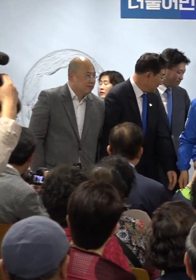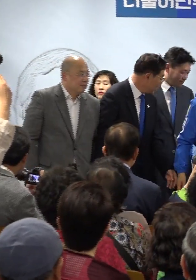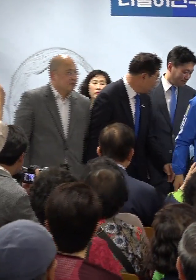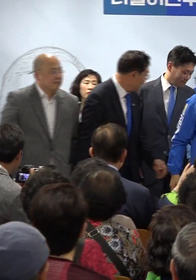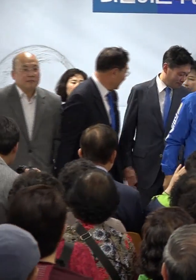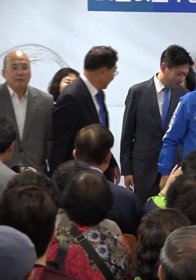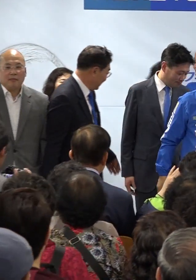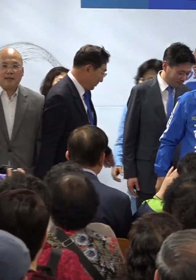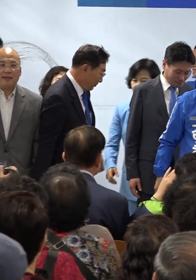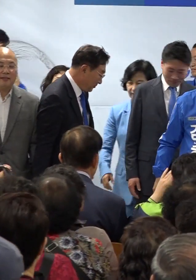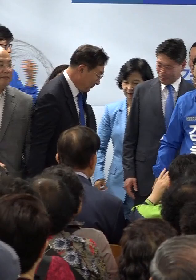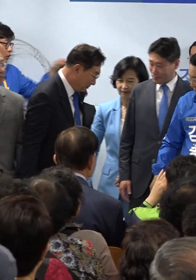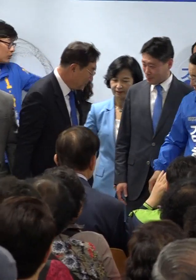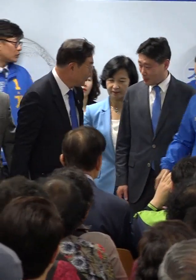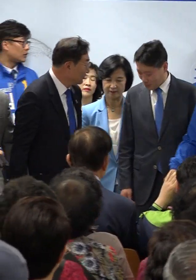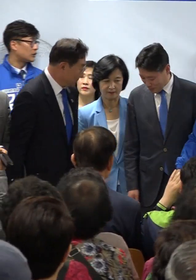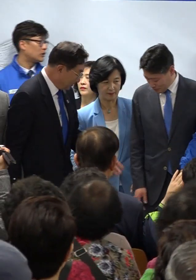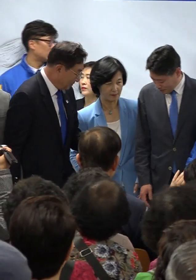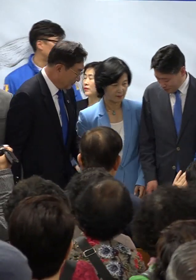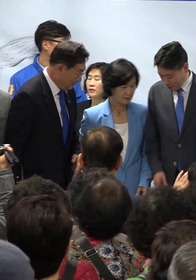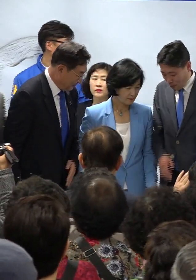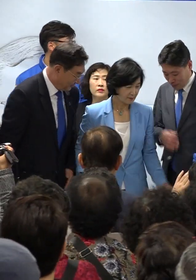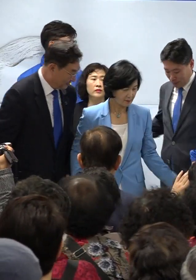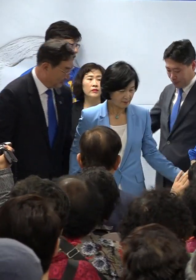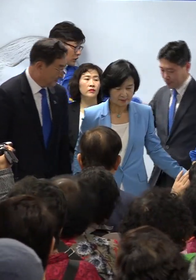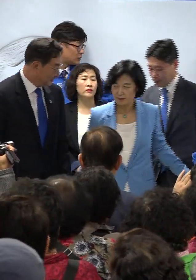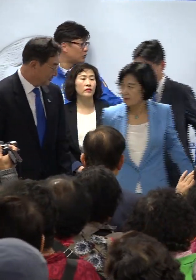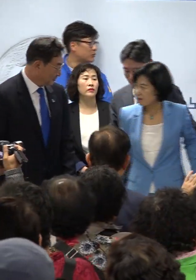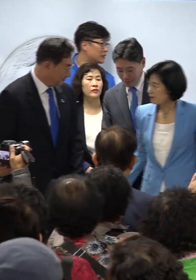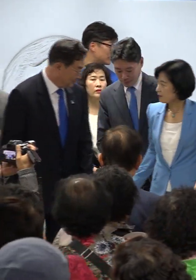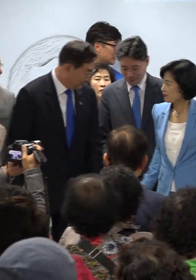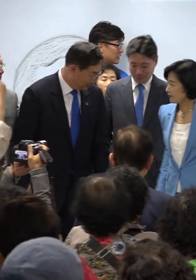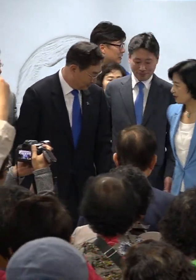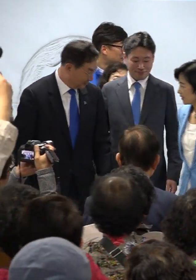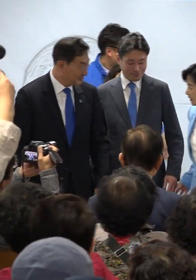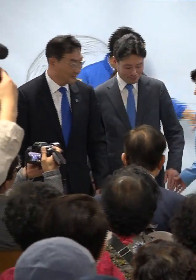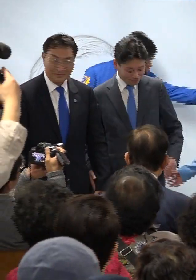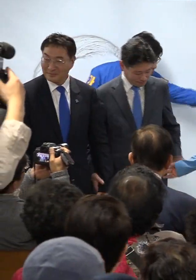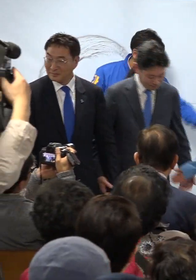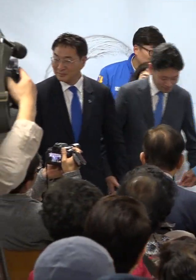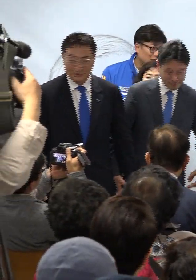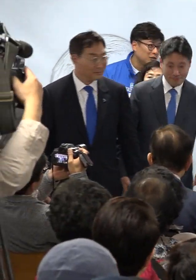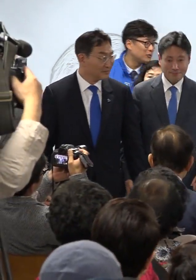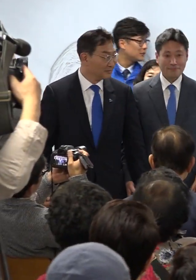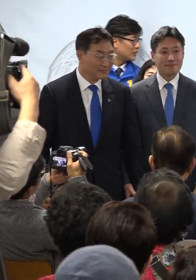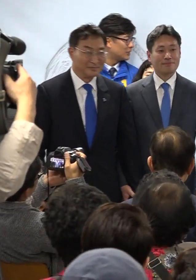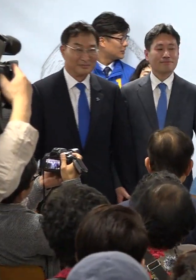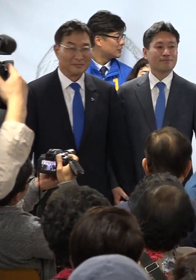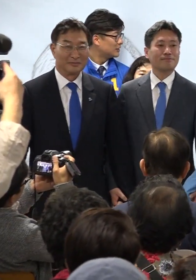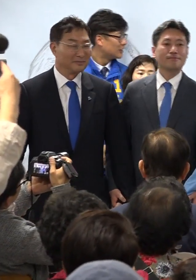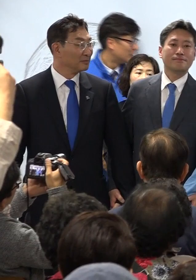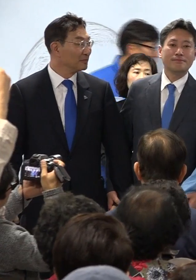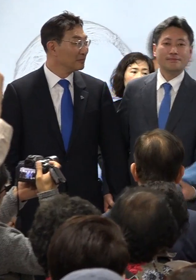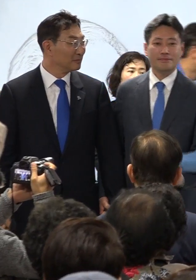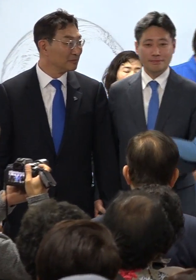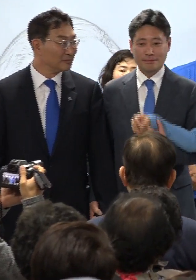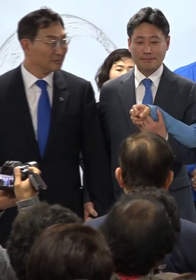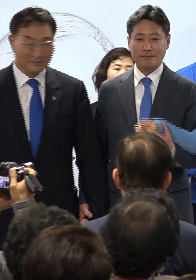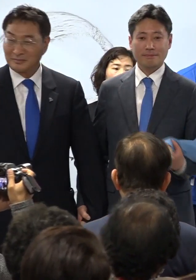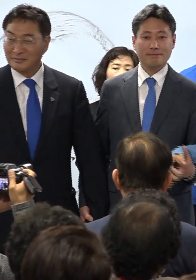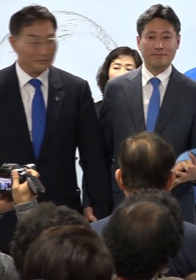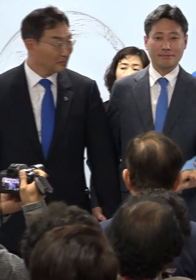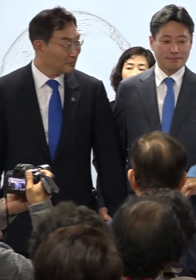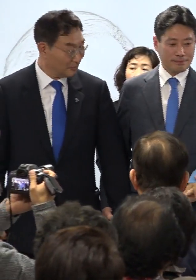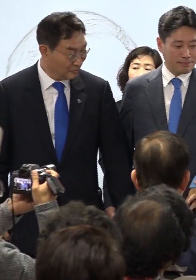최규동 공동선대위원장님 그리고 김한창 공동선대위원장님, 신대웅 공동선대위원장님, 김삼열